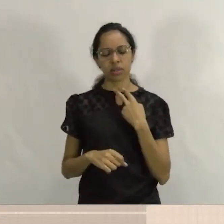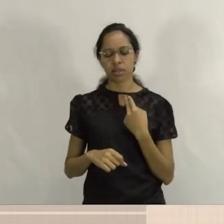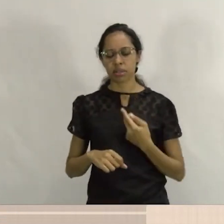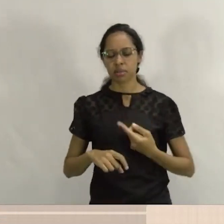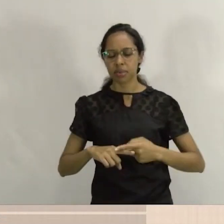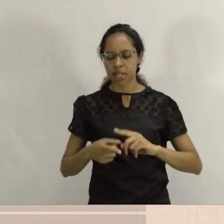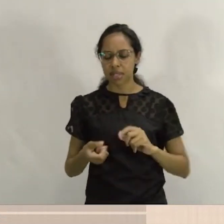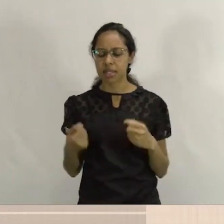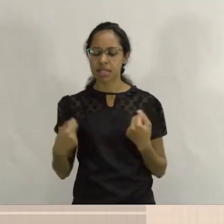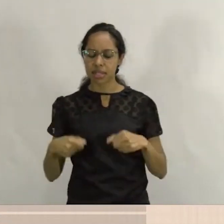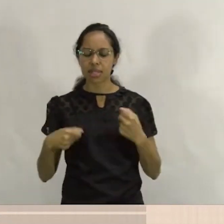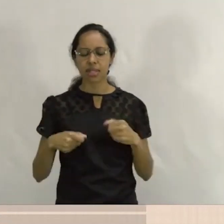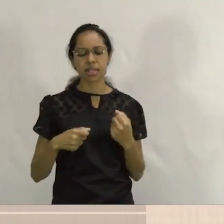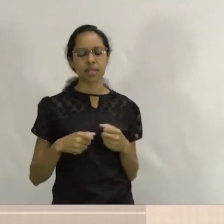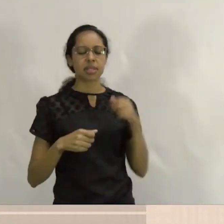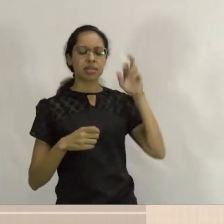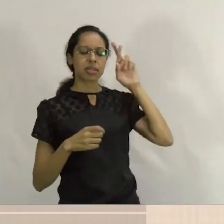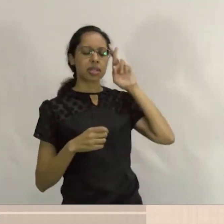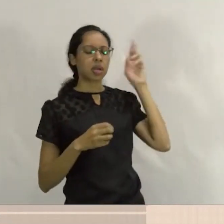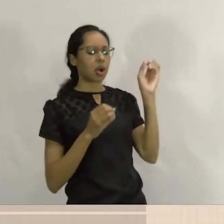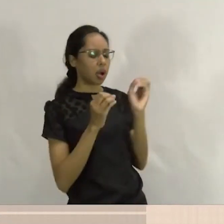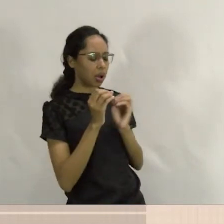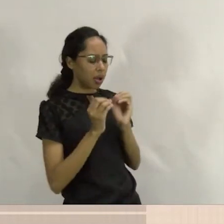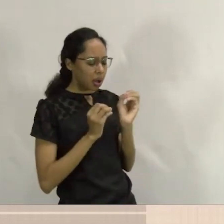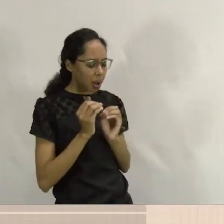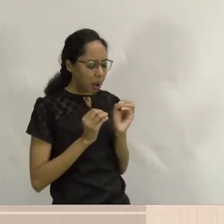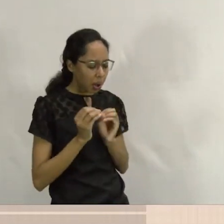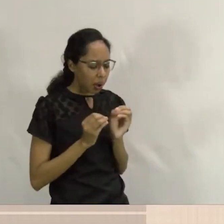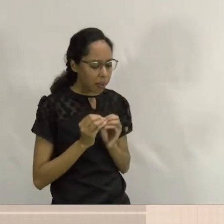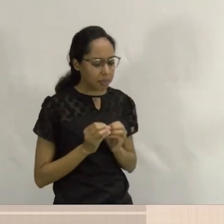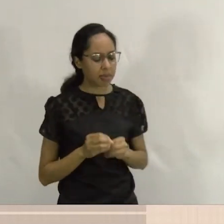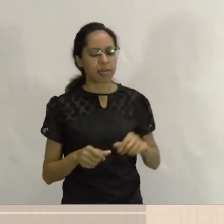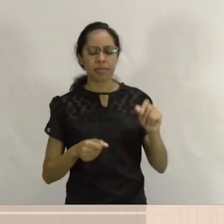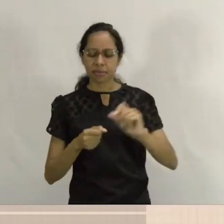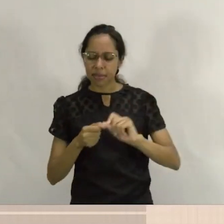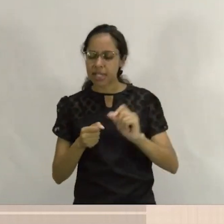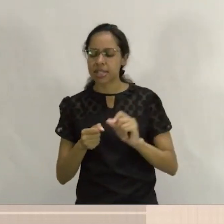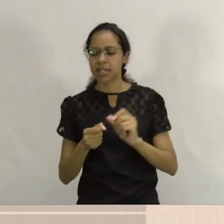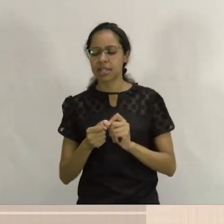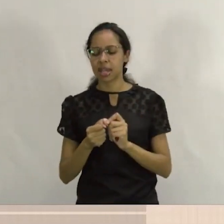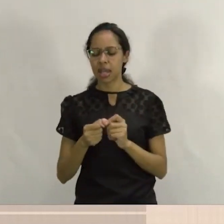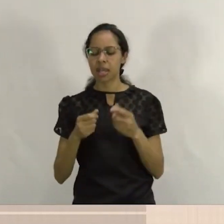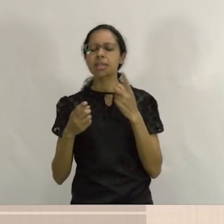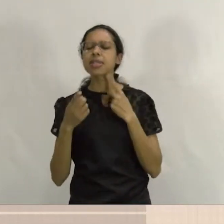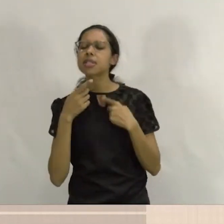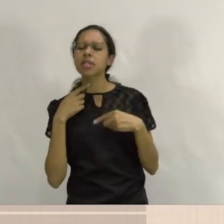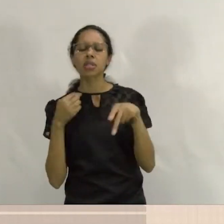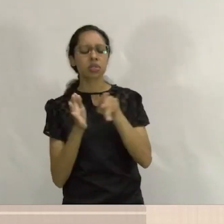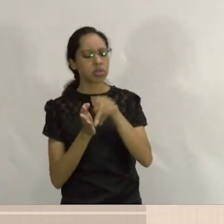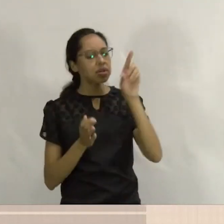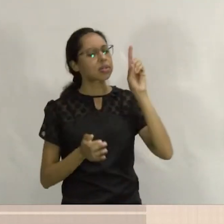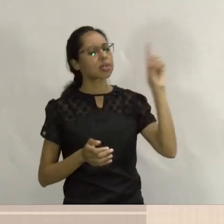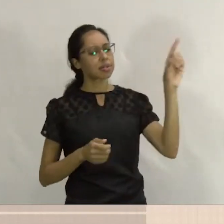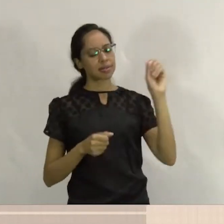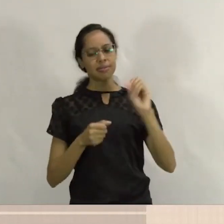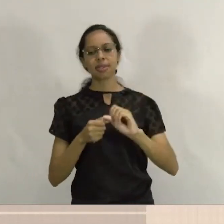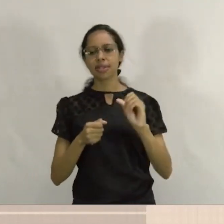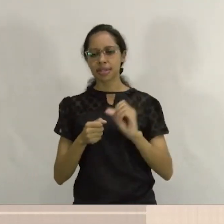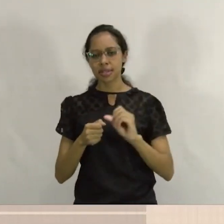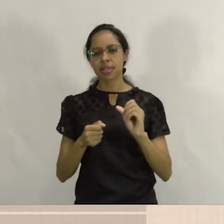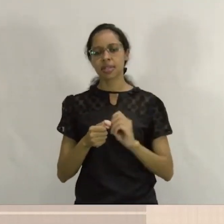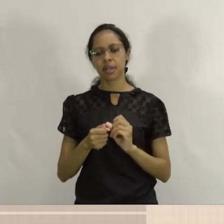Deus, produzir a obra para fazer a vontade de Deus. Ora,